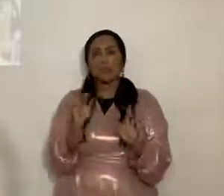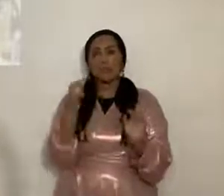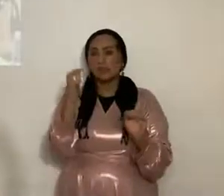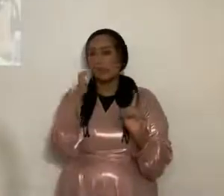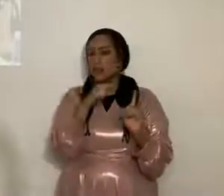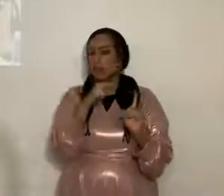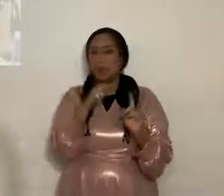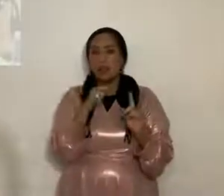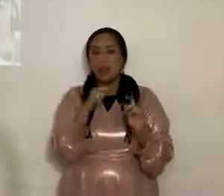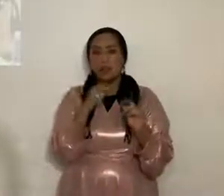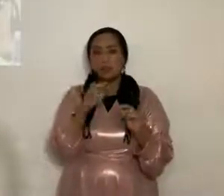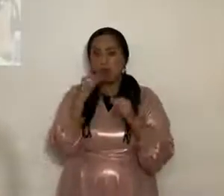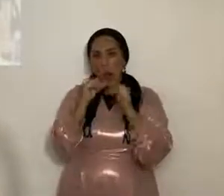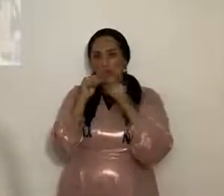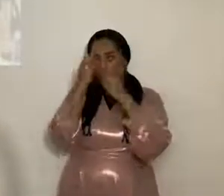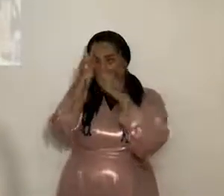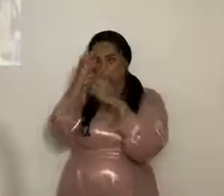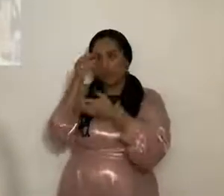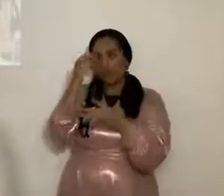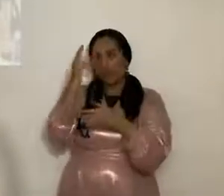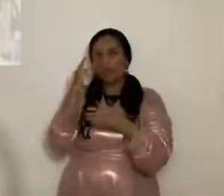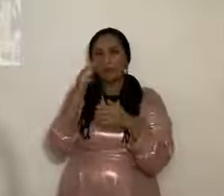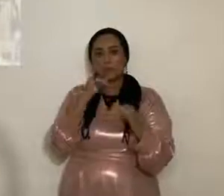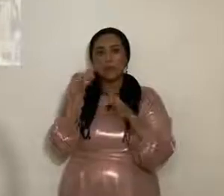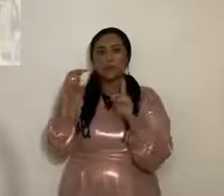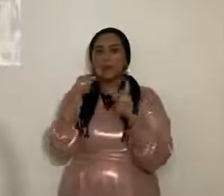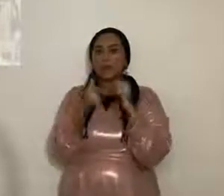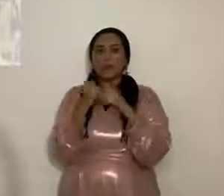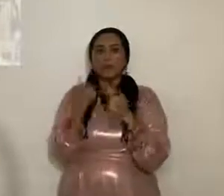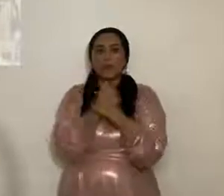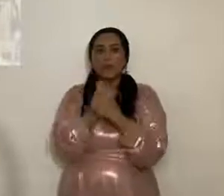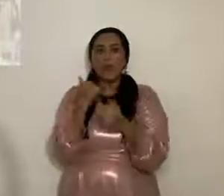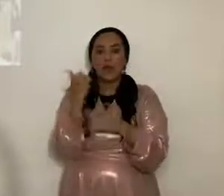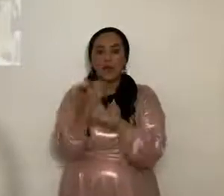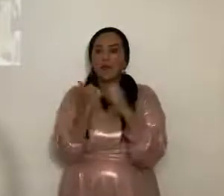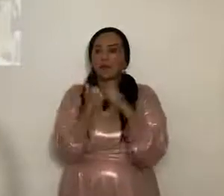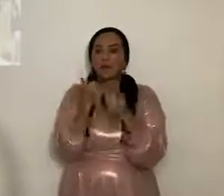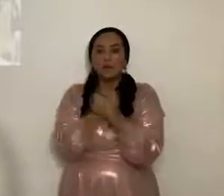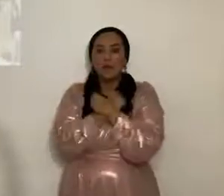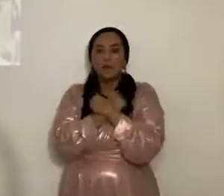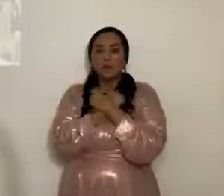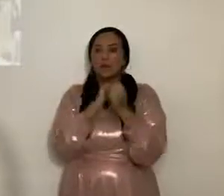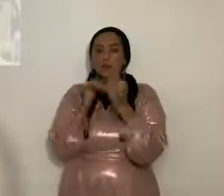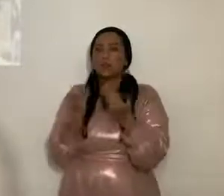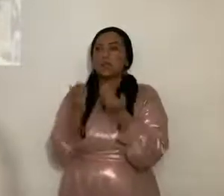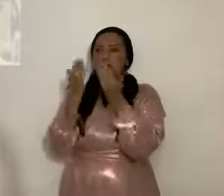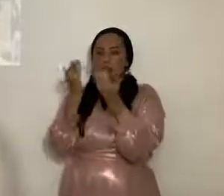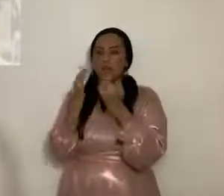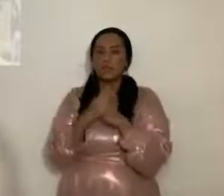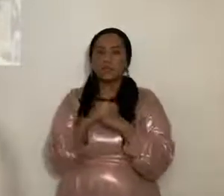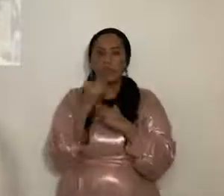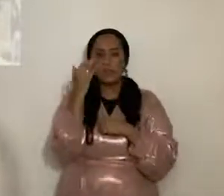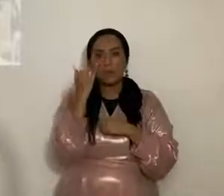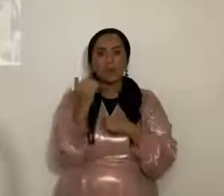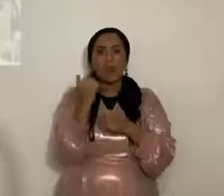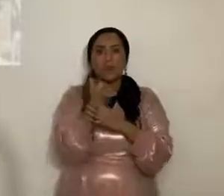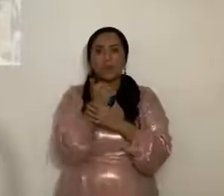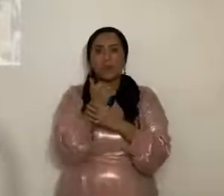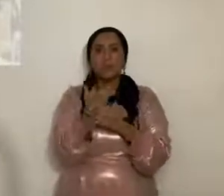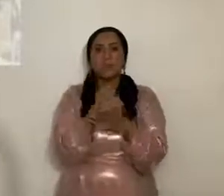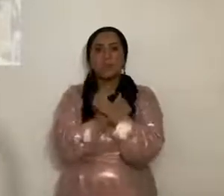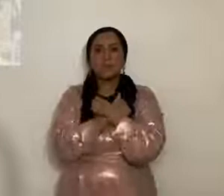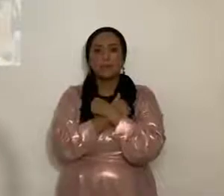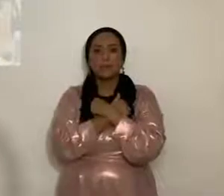no negó a Yahweh darle aún lo que él más amaba. ¿Por qué fue bendecido Abraham? Porque no